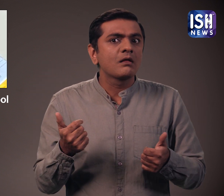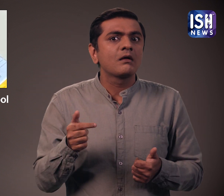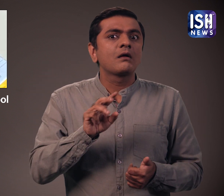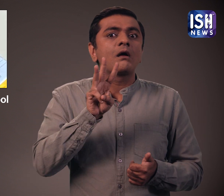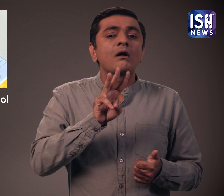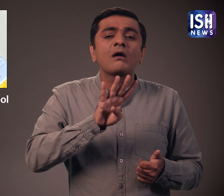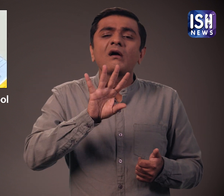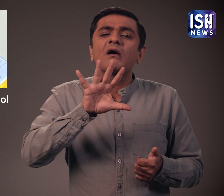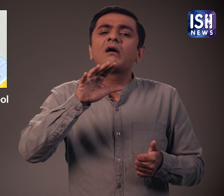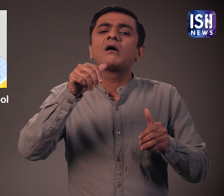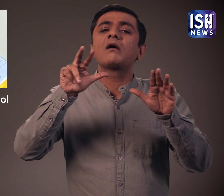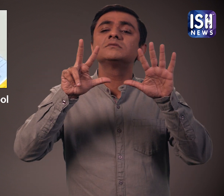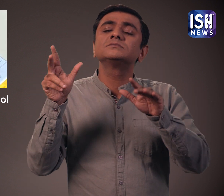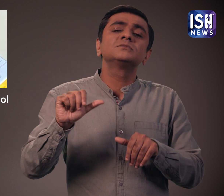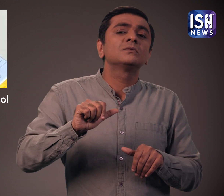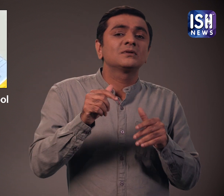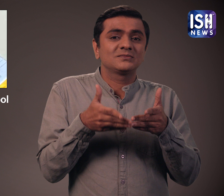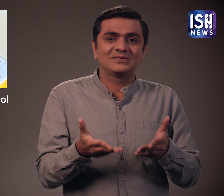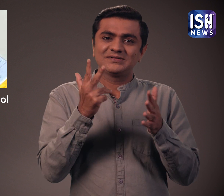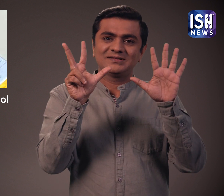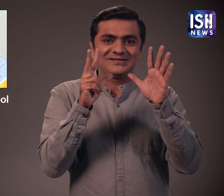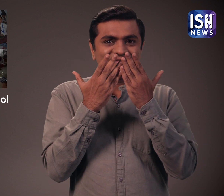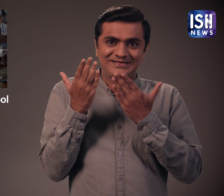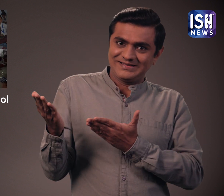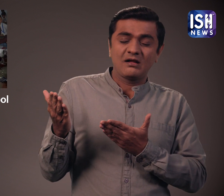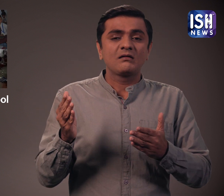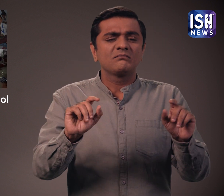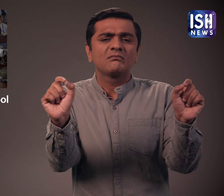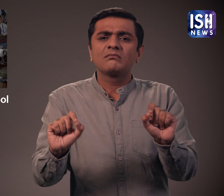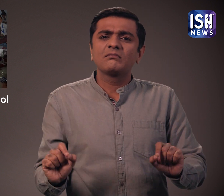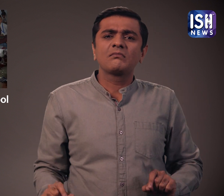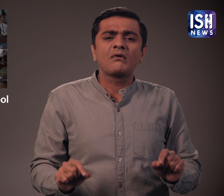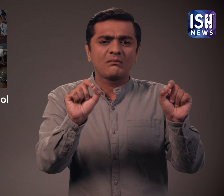अब जब वह आठवी कक्षा में हैं, तो वह दोनों हाथों से लिखने में सक्षम है